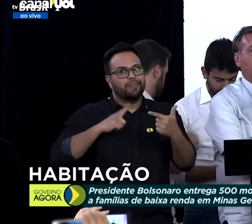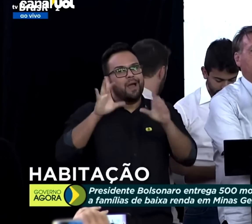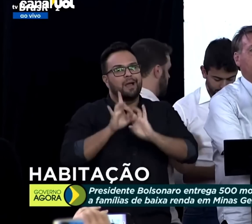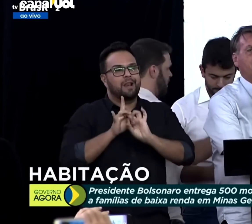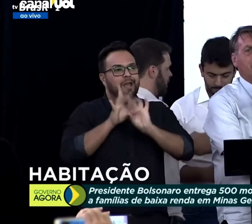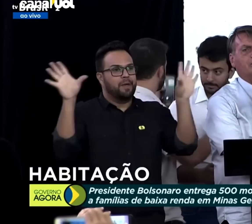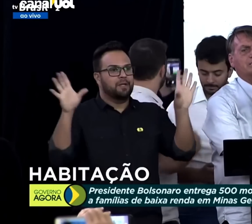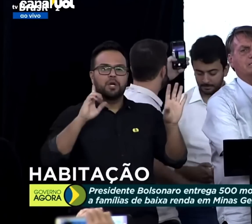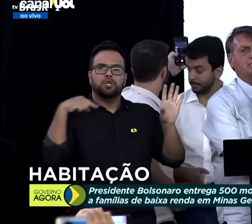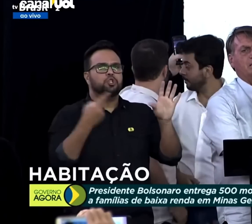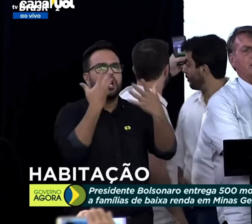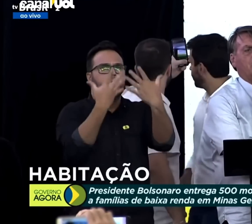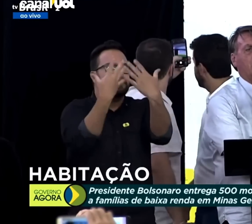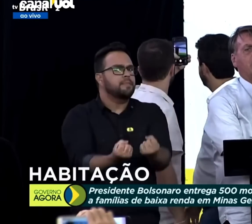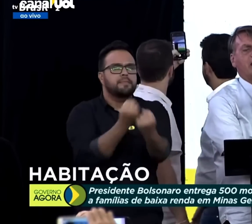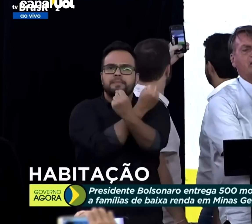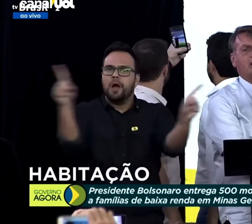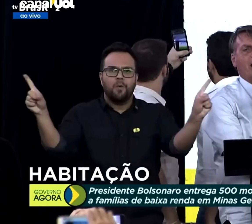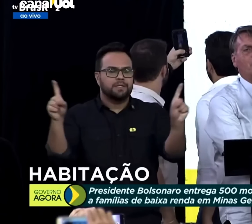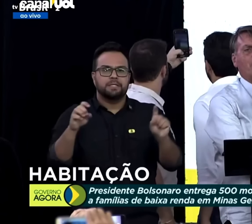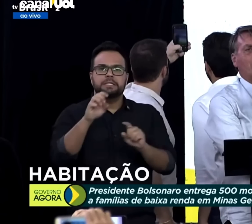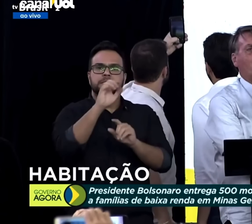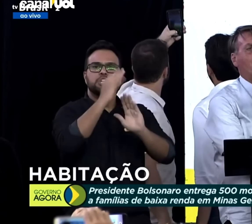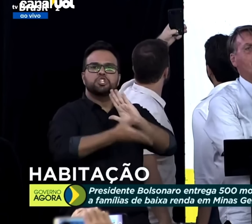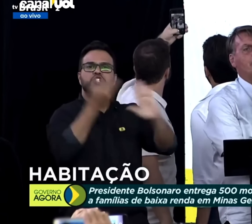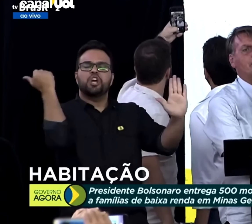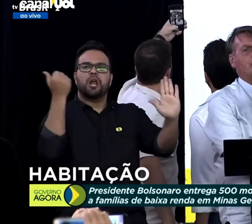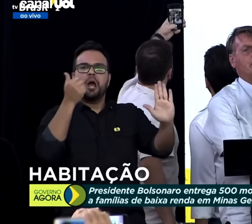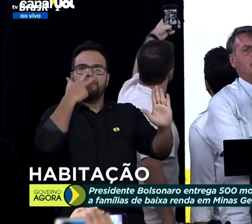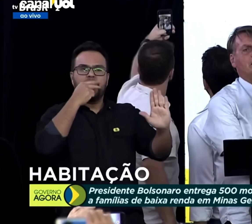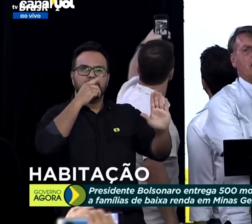Não admitiremos quem queira tirar o bem maior,